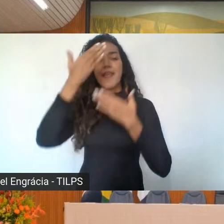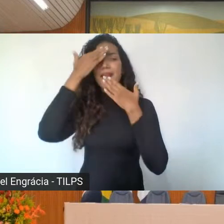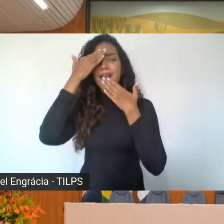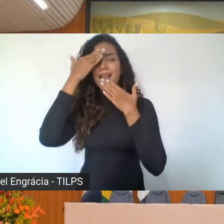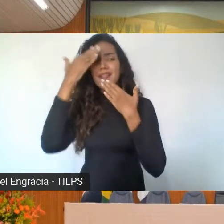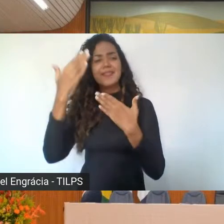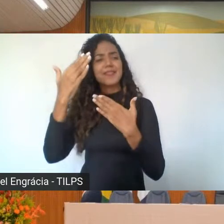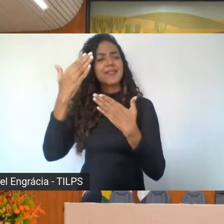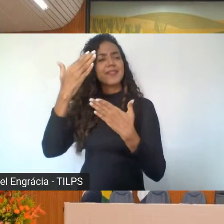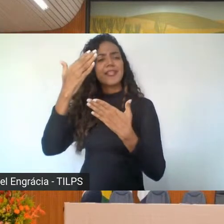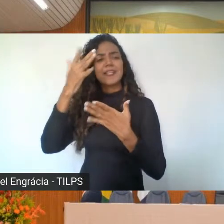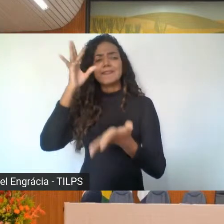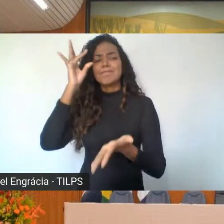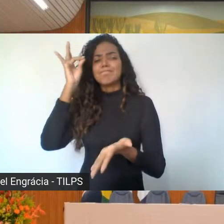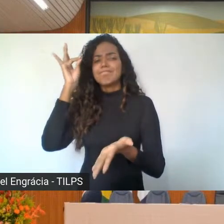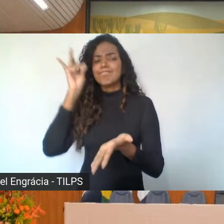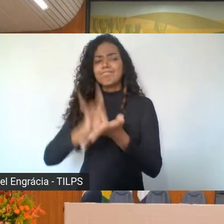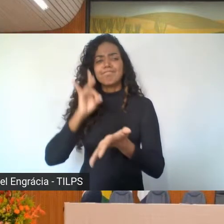Todo o coração.